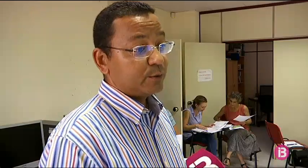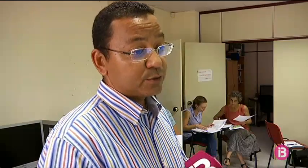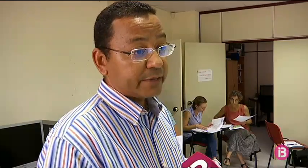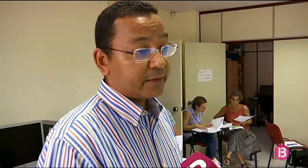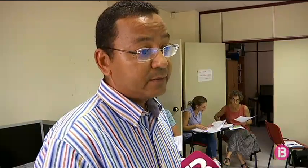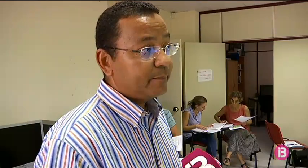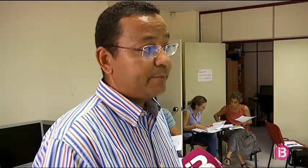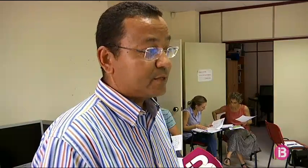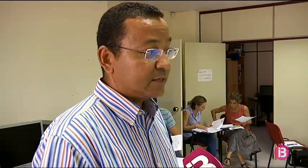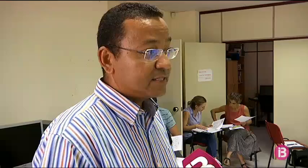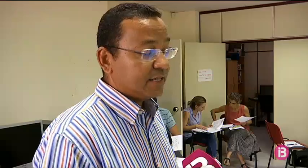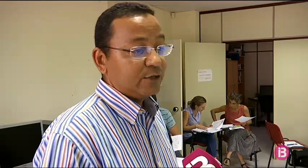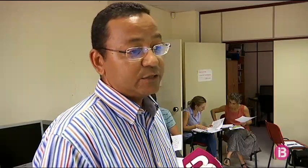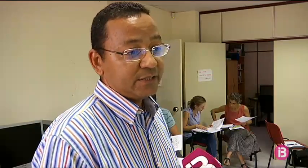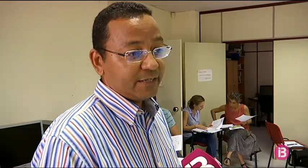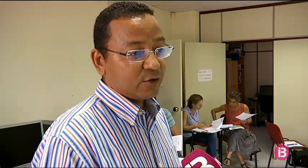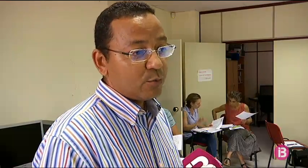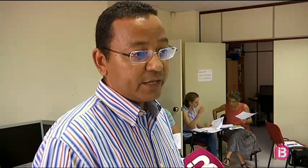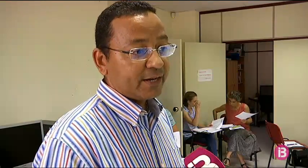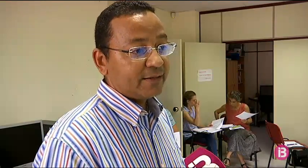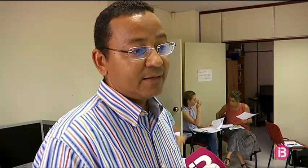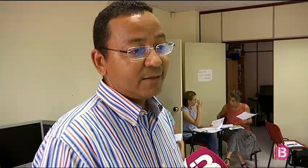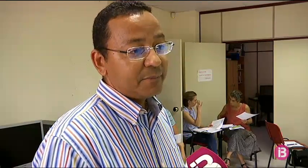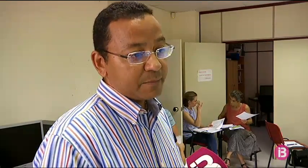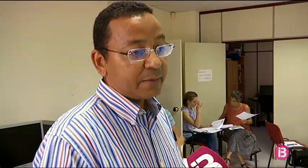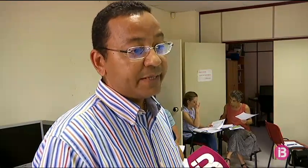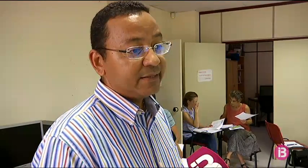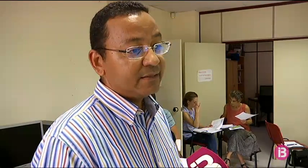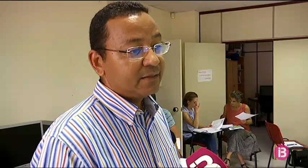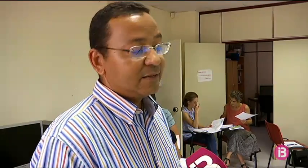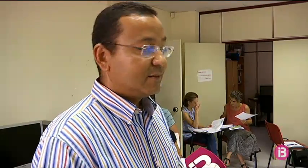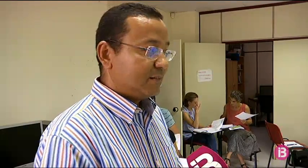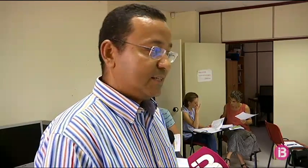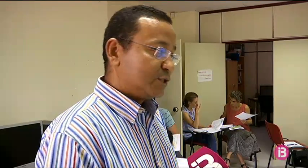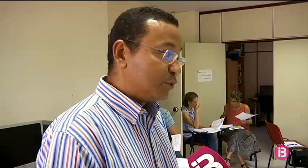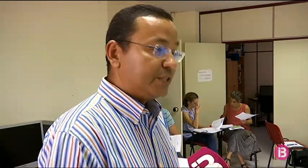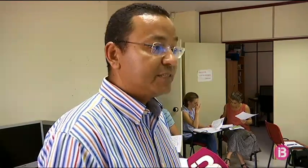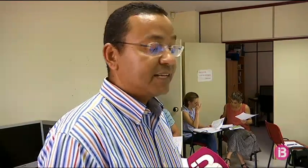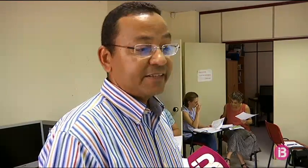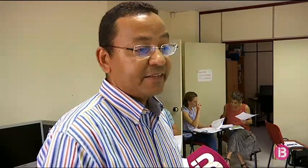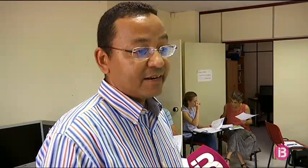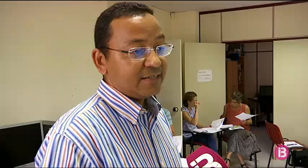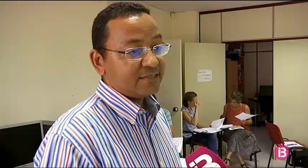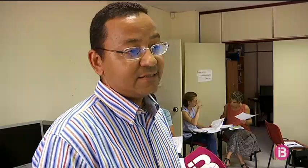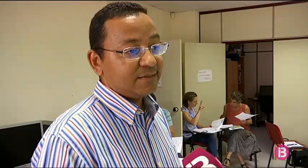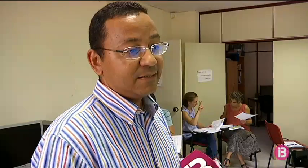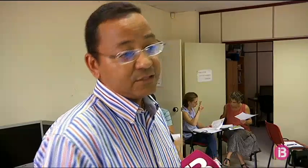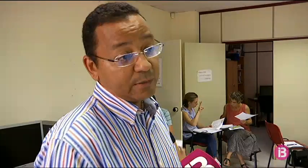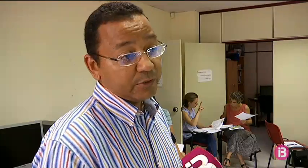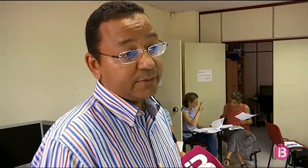nuestro trabajo personas que no se comunican verbalmente. Es muy difícil entenderlas. Eso